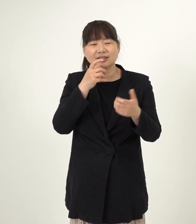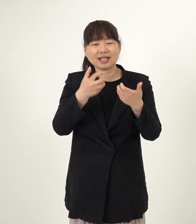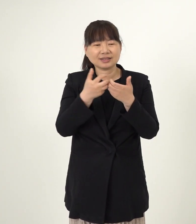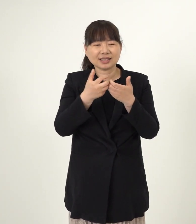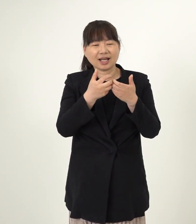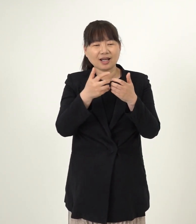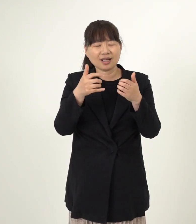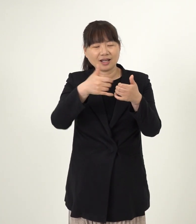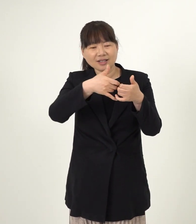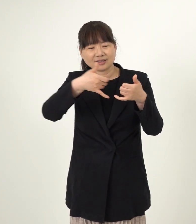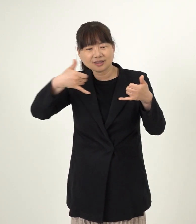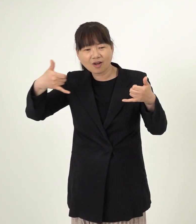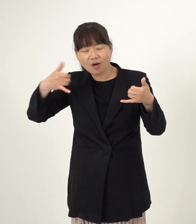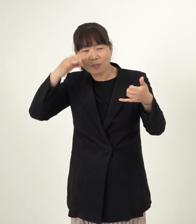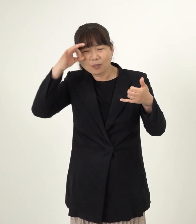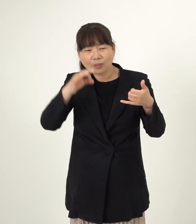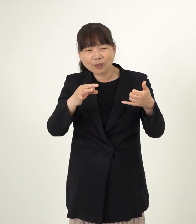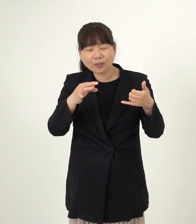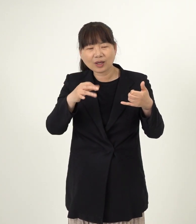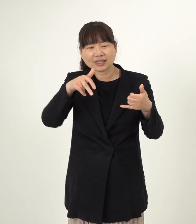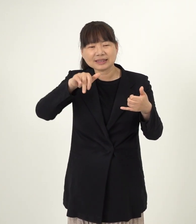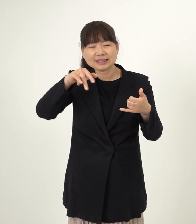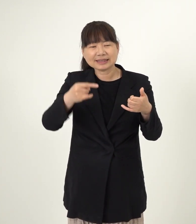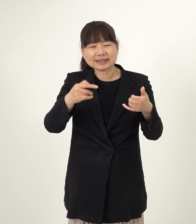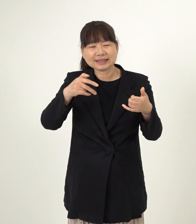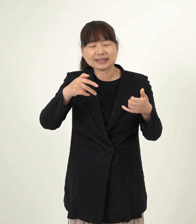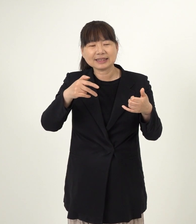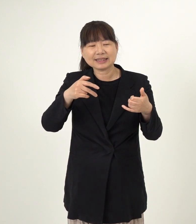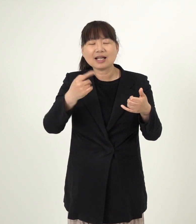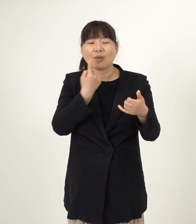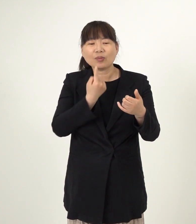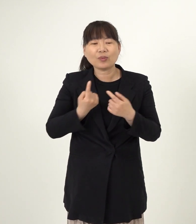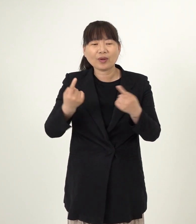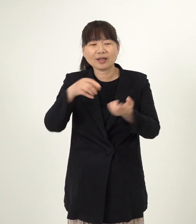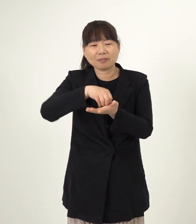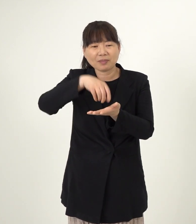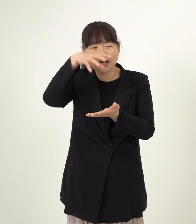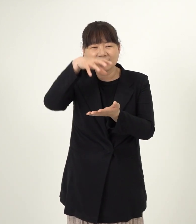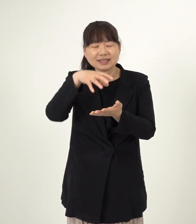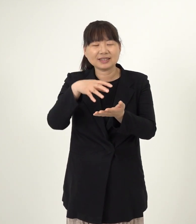그 치즈 케이크가 은박지에 쌓여 있는 거예요.